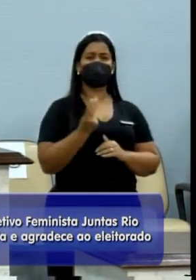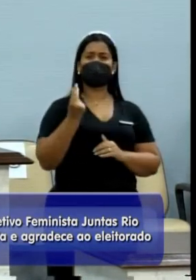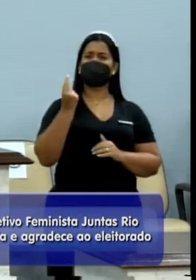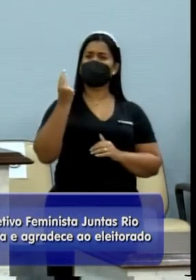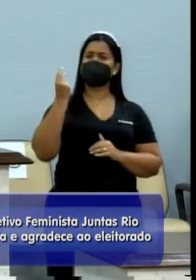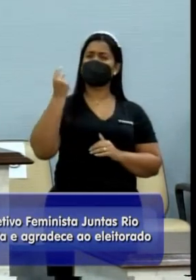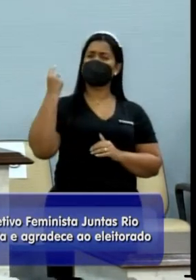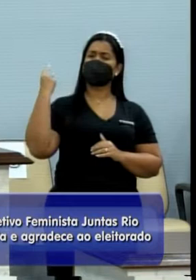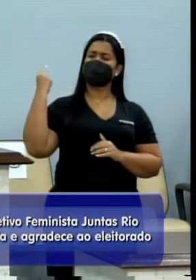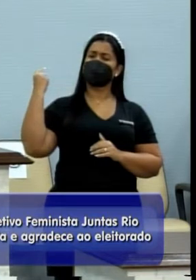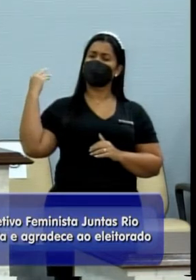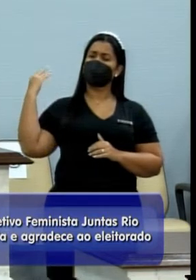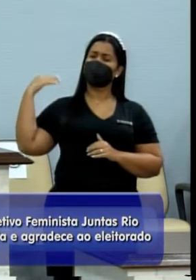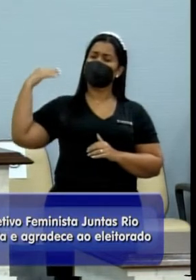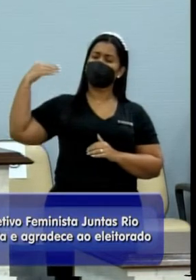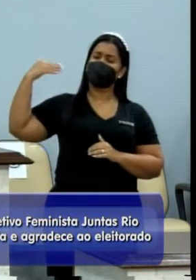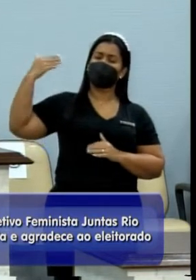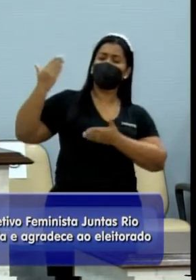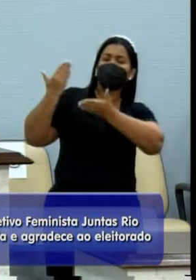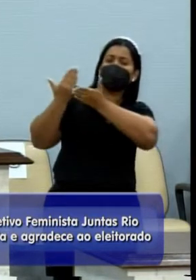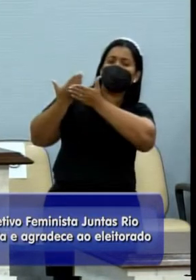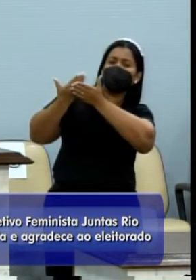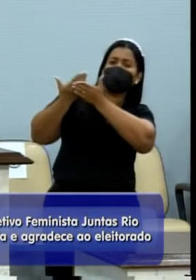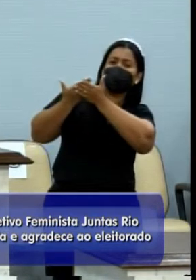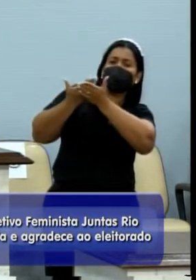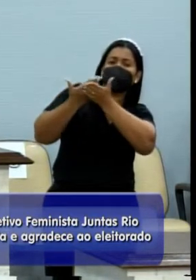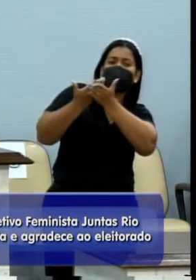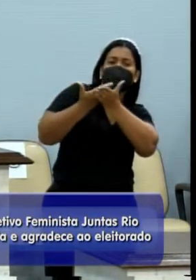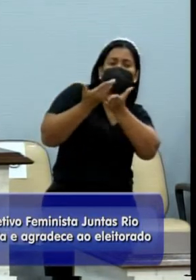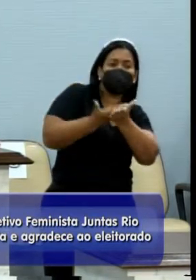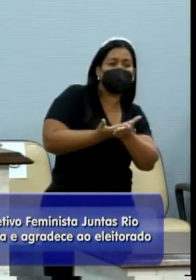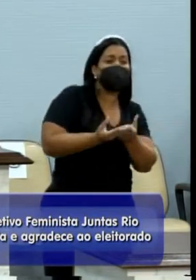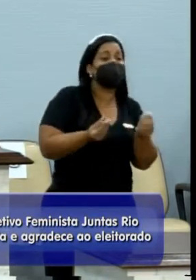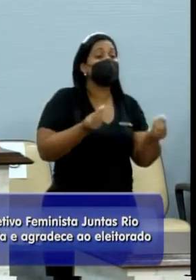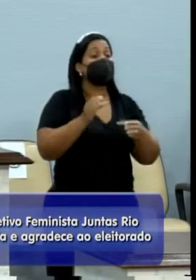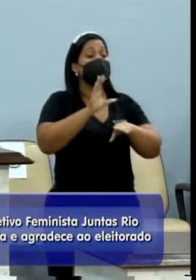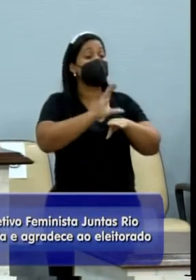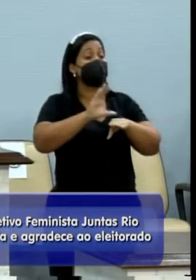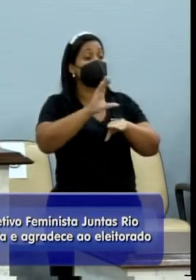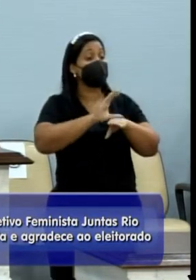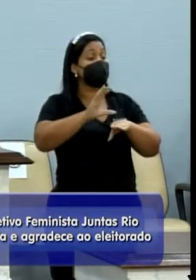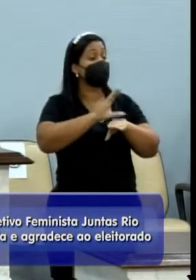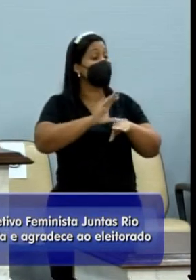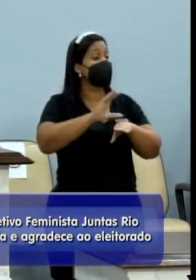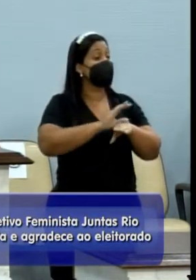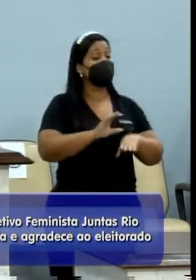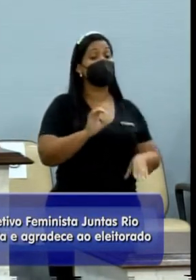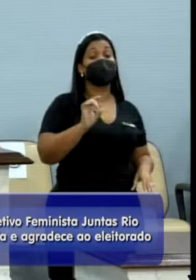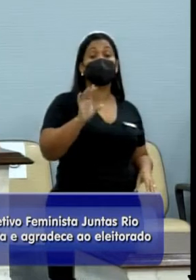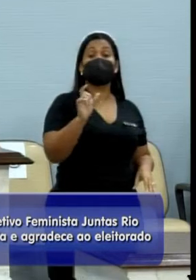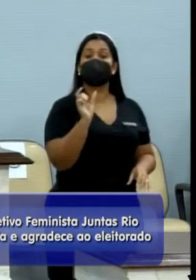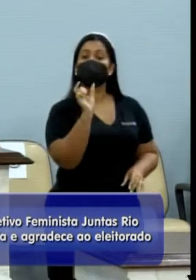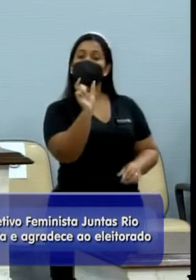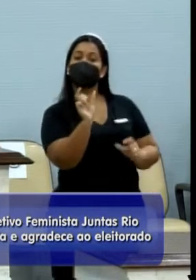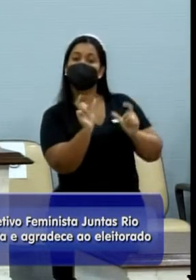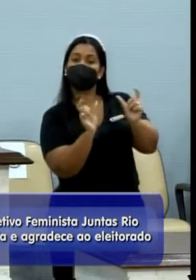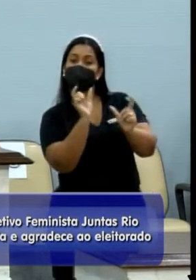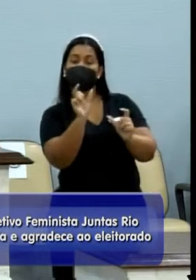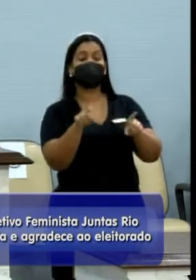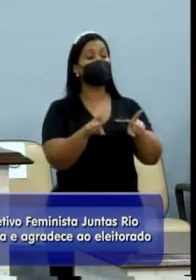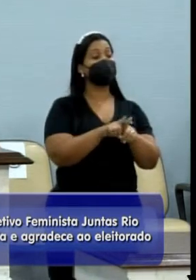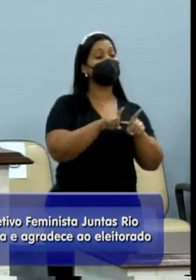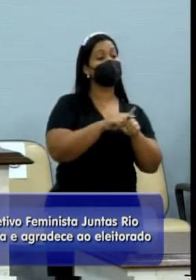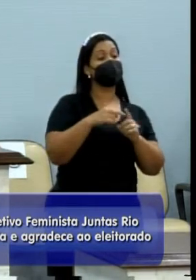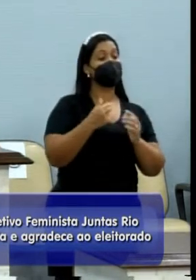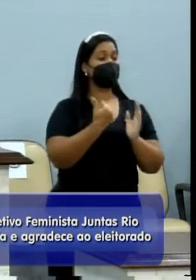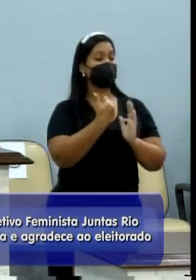e muitos anos eu venho estudando como são formados os discursos, não só pelas palavras, mas também pelas